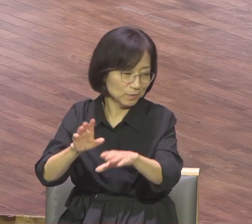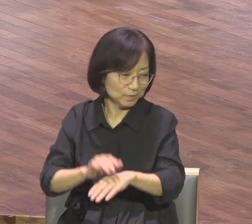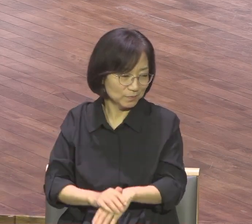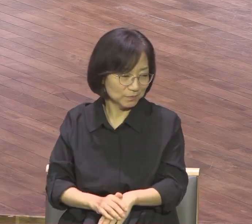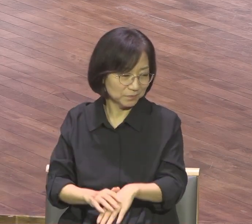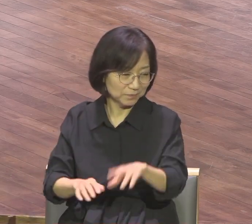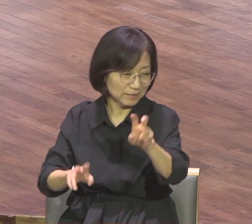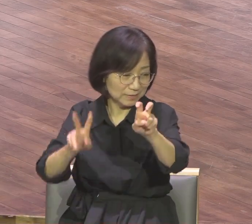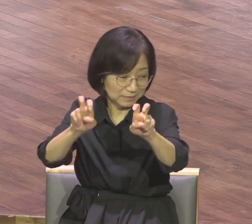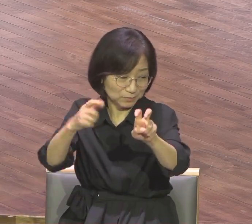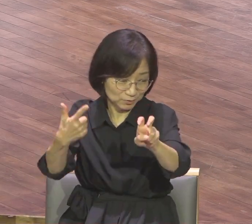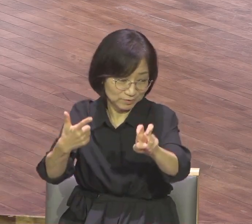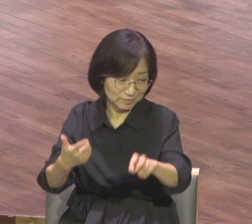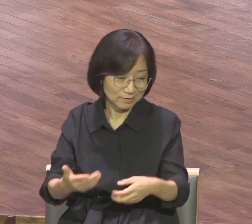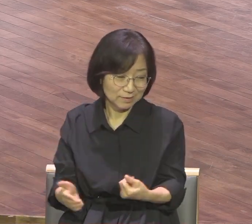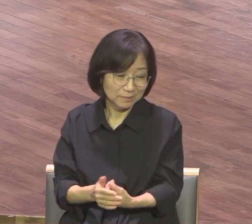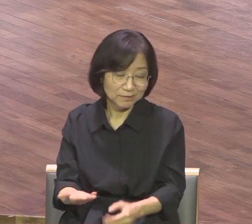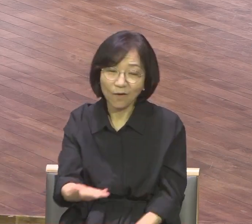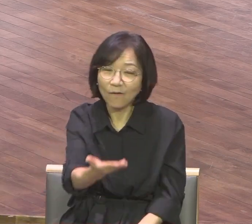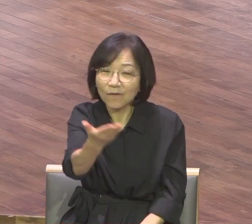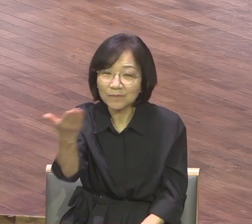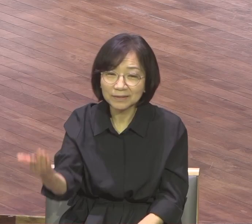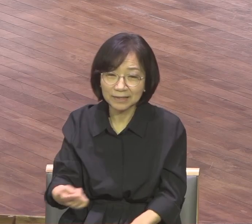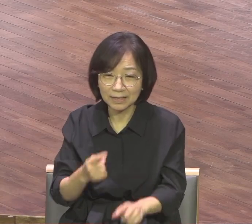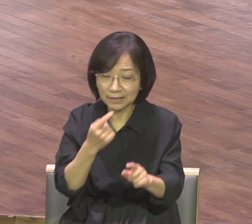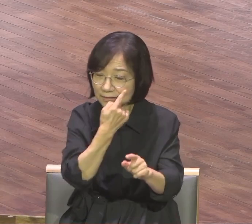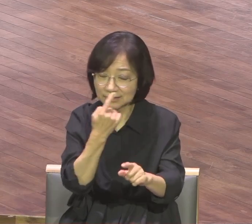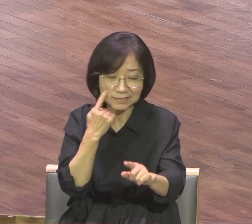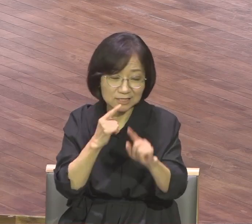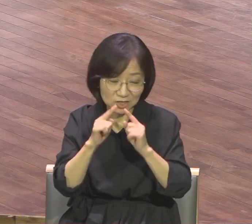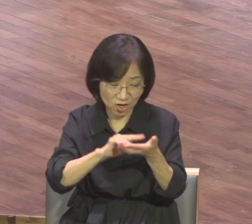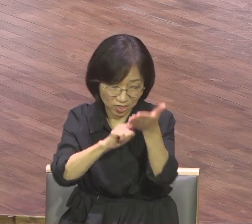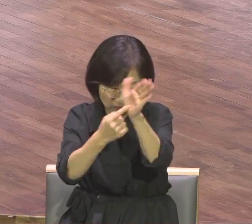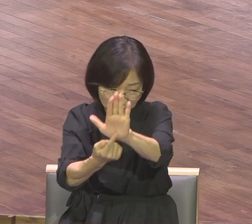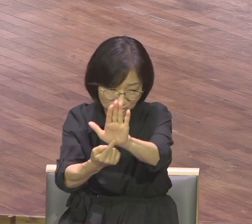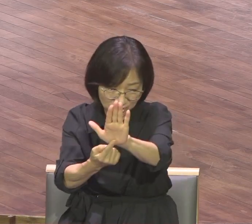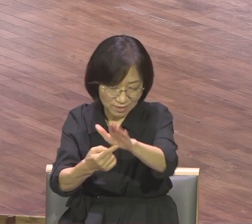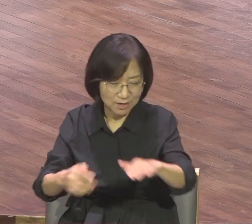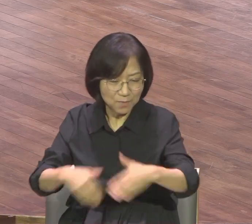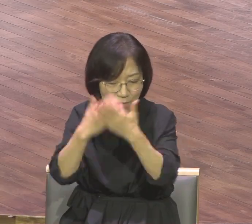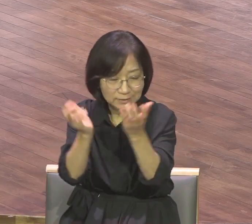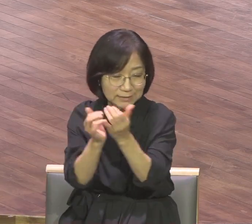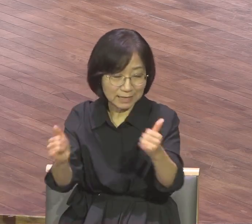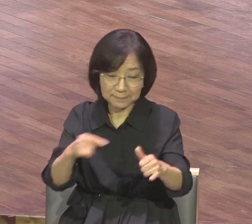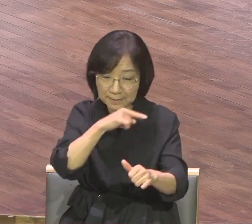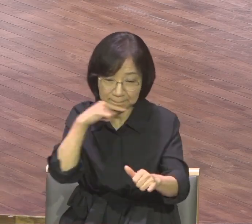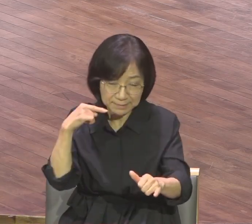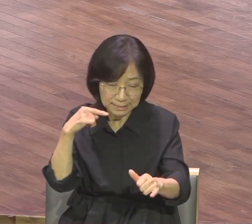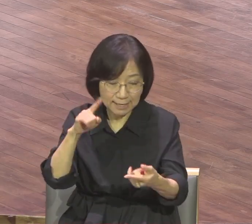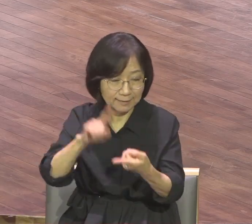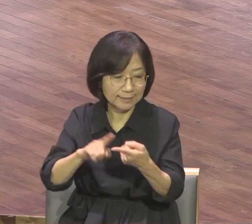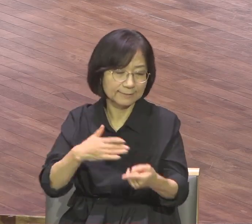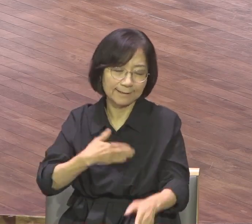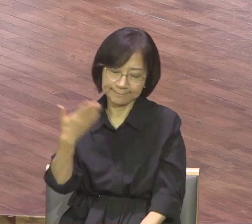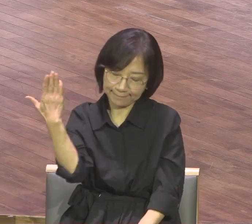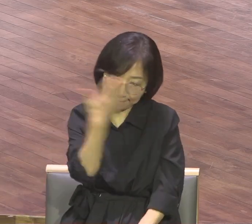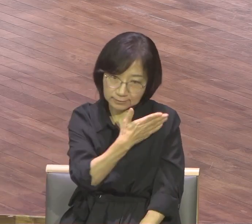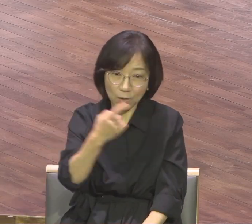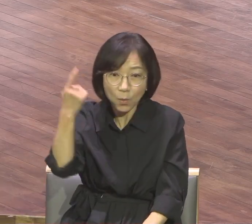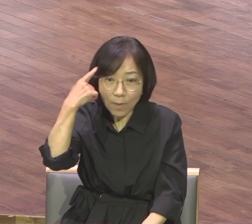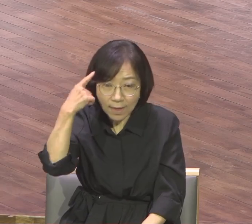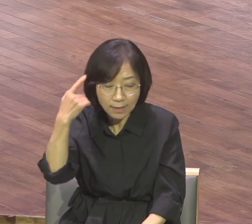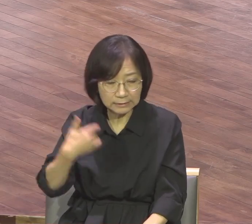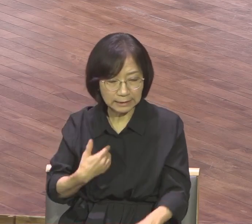그러므로 오늘 여러분에게 증언하거니와 모든 사람의 피에 대하여 내가 깨끗하니 이는 내가 거룩히지